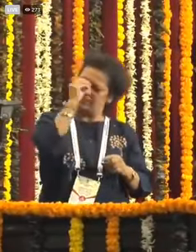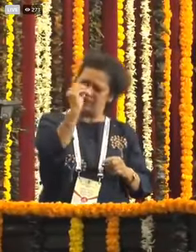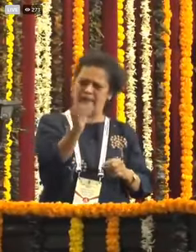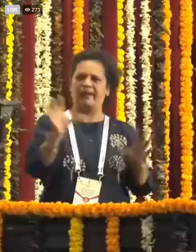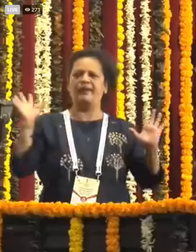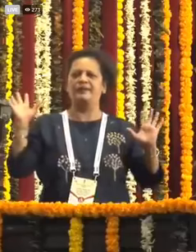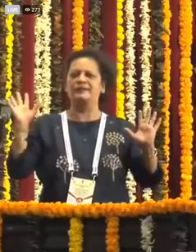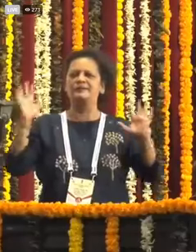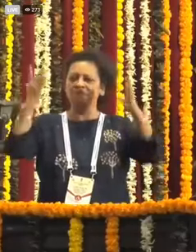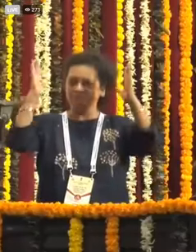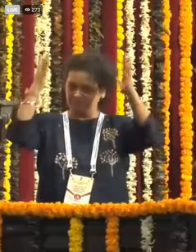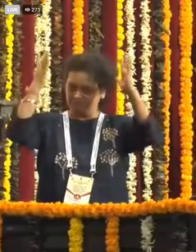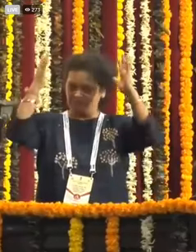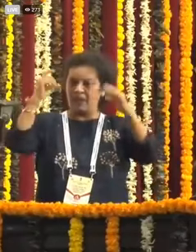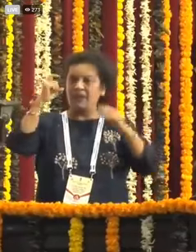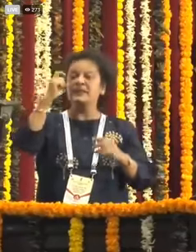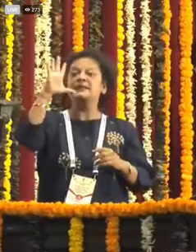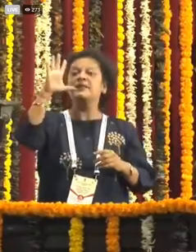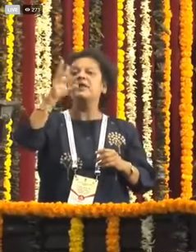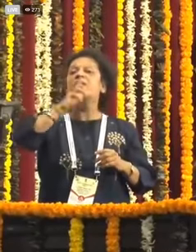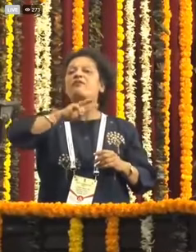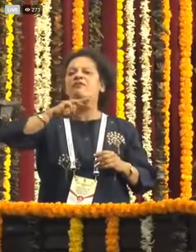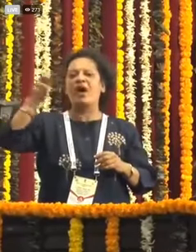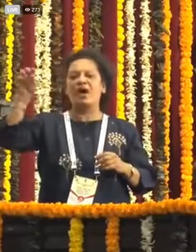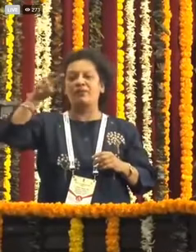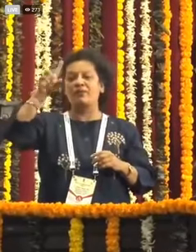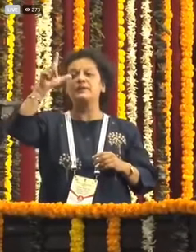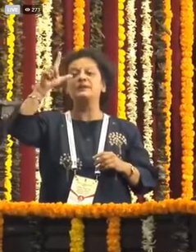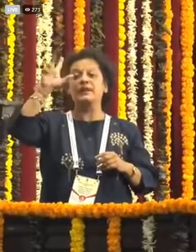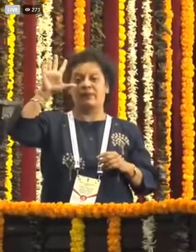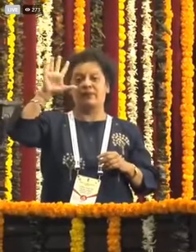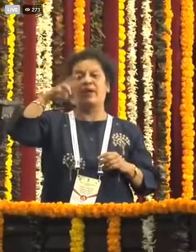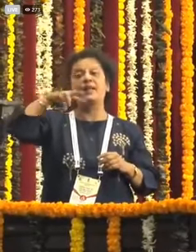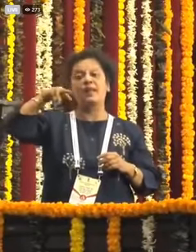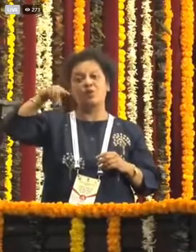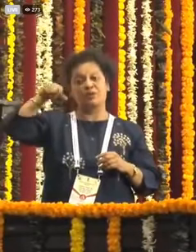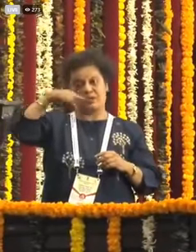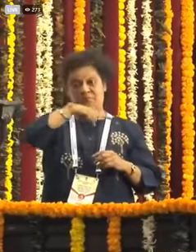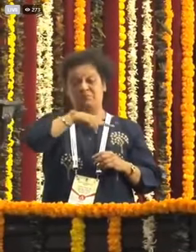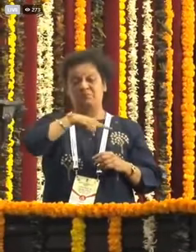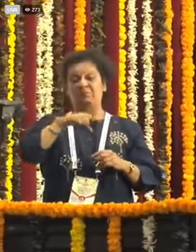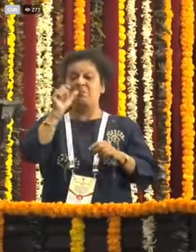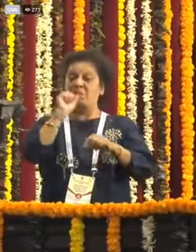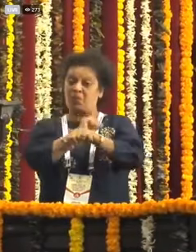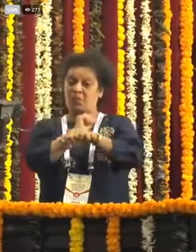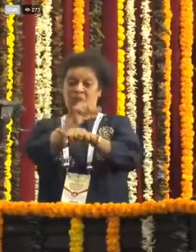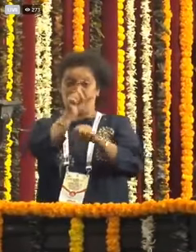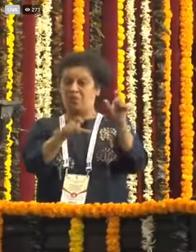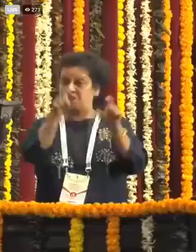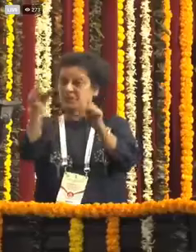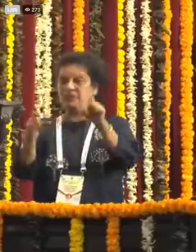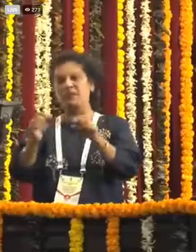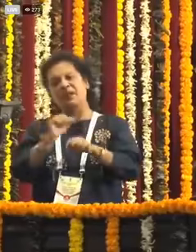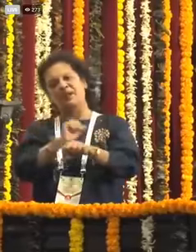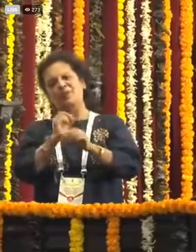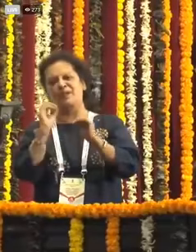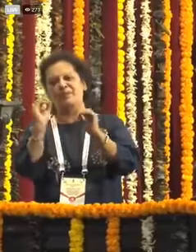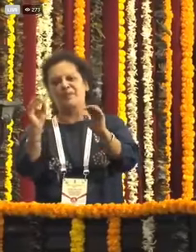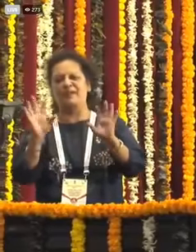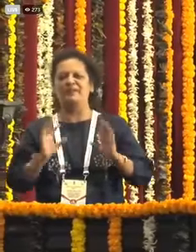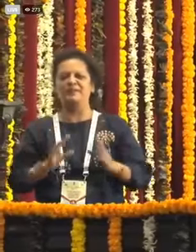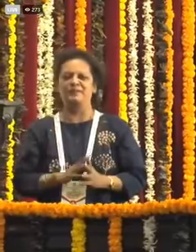घेतला. 75,000 शासकीय नोकऱ्या देण्याचा ऐतिहासिक निर्णय घेतला आपण, जो